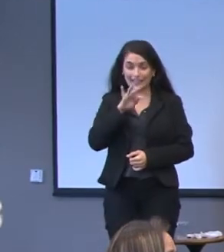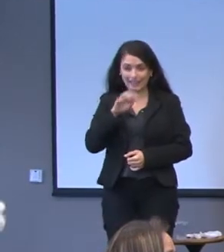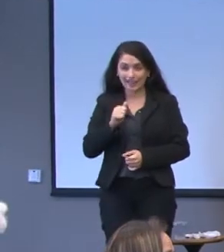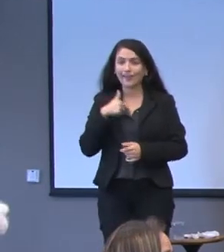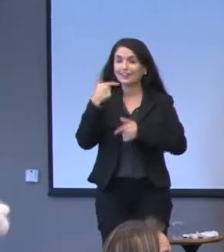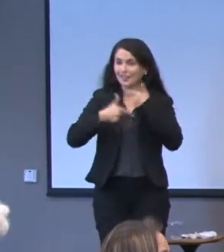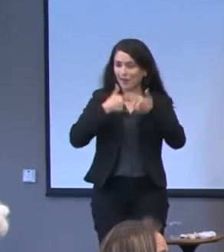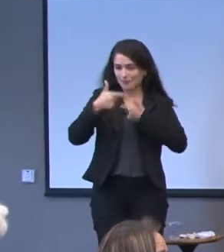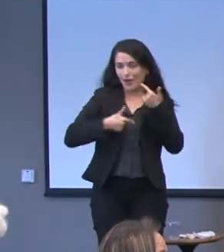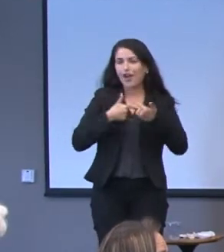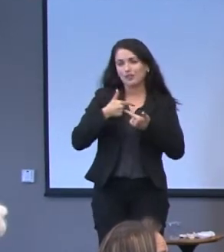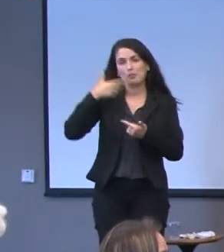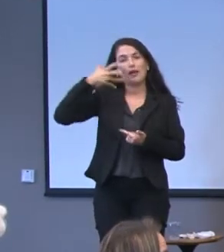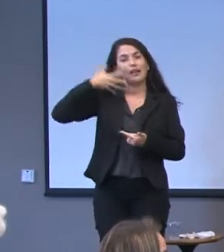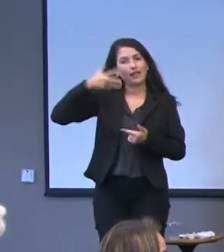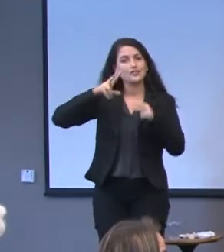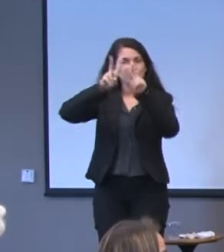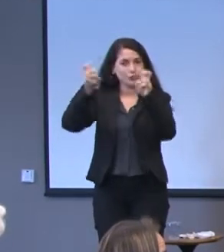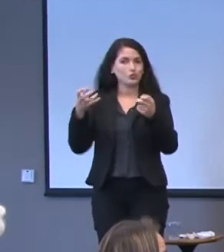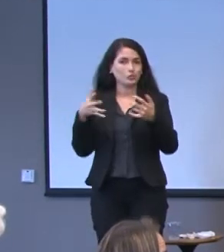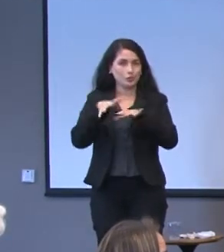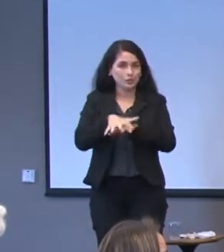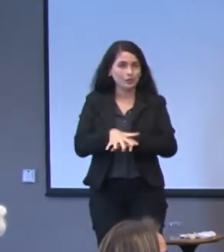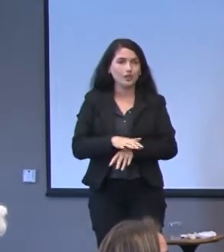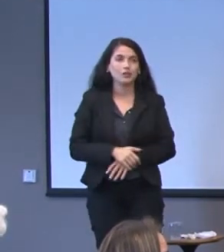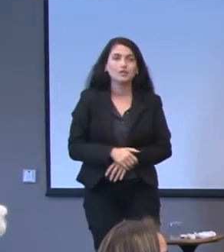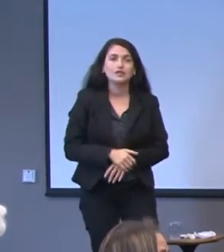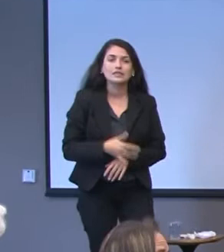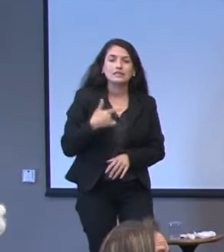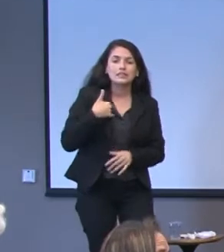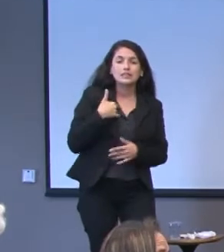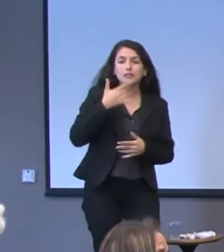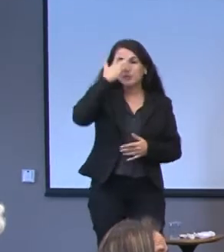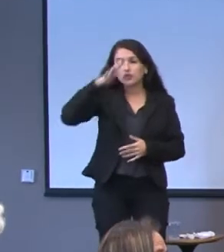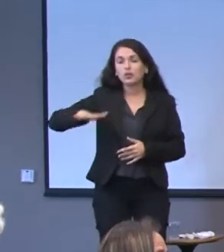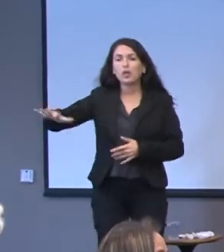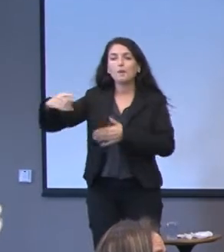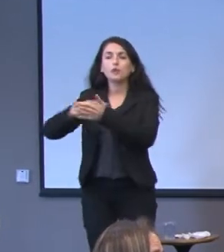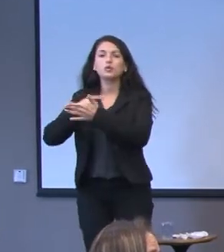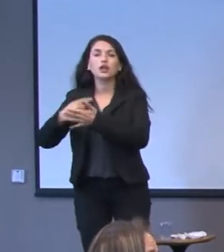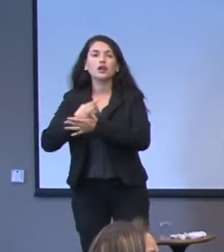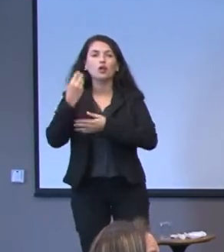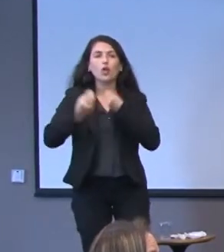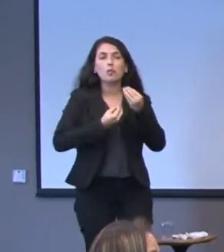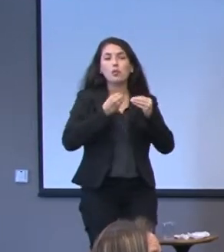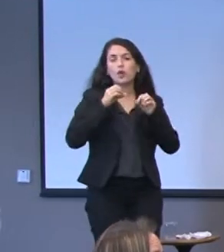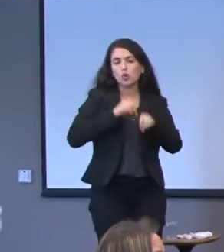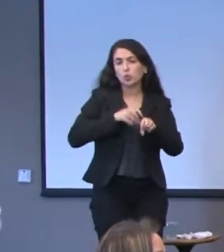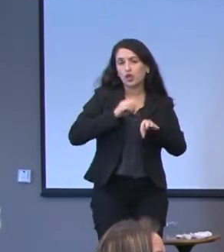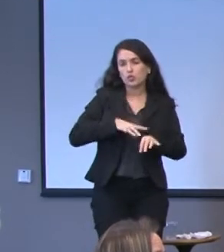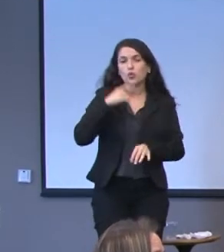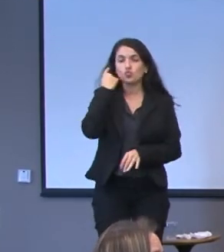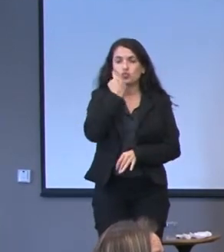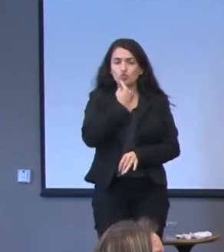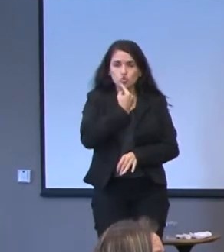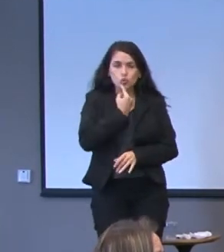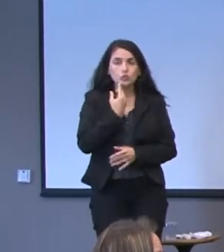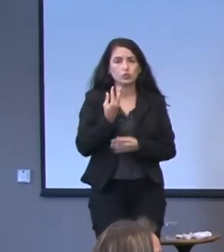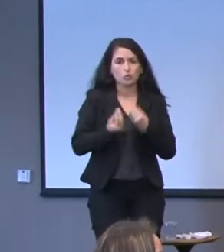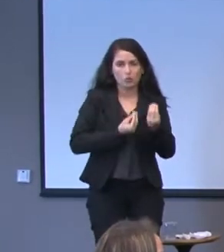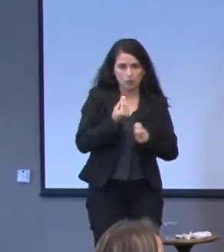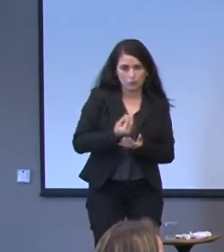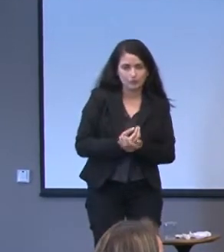com palestras sobre inclusão e muito me perguntam, né, sobre a questão da educação dos surdos, né, porque a ideia